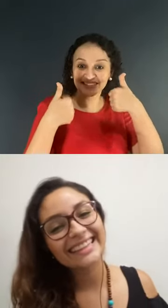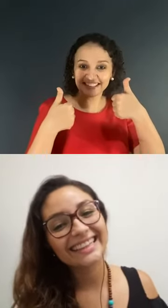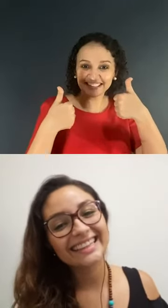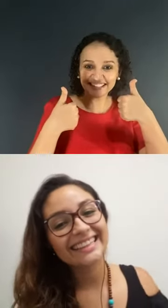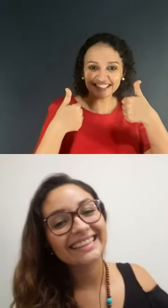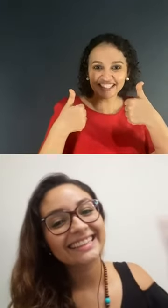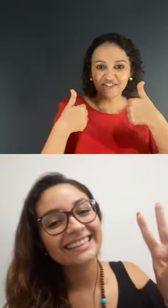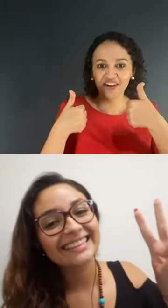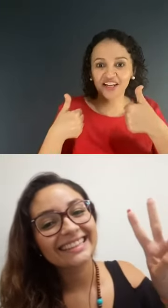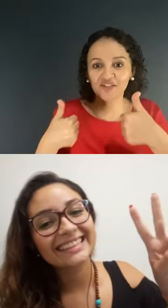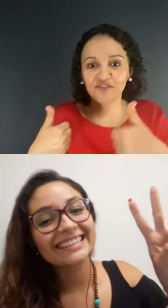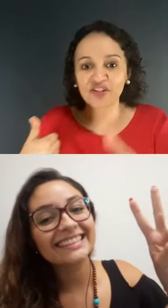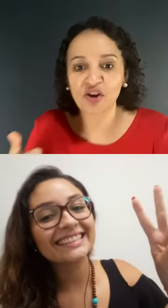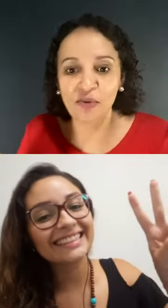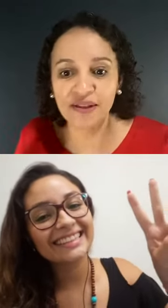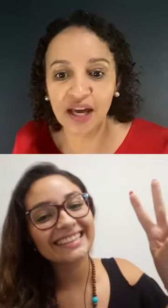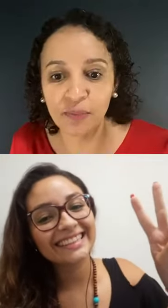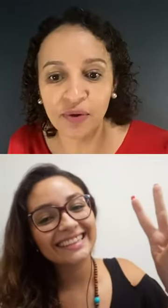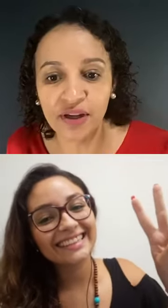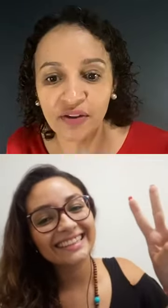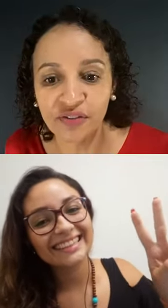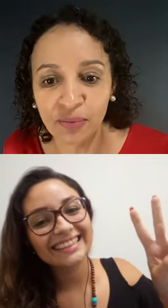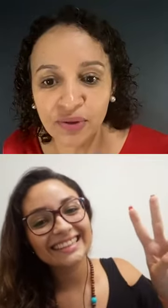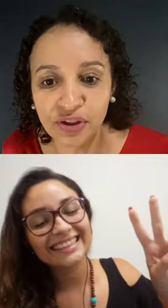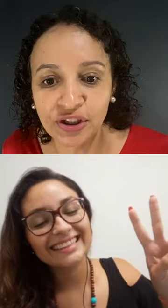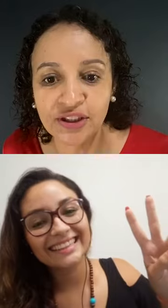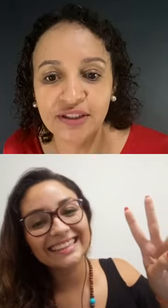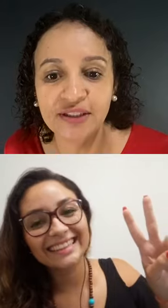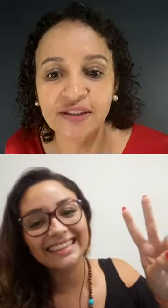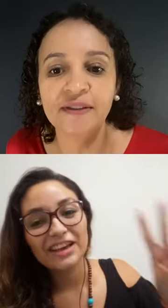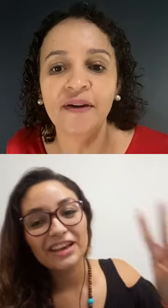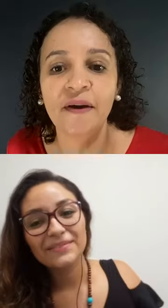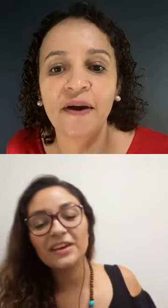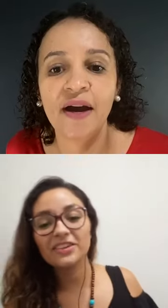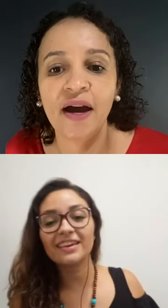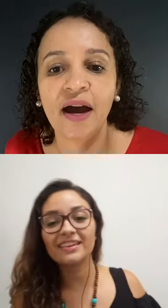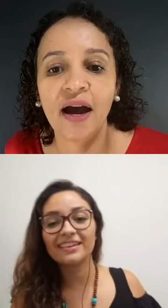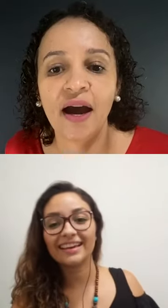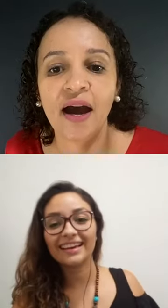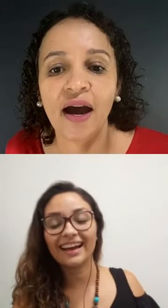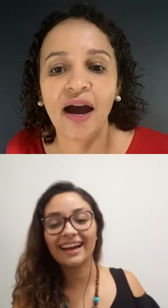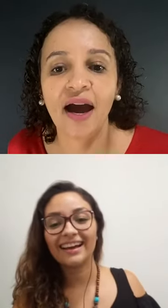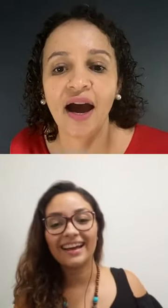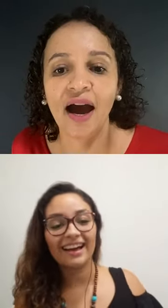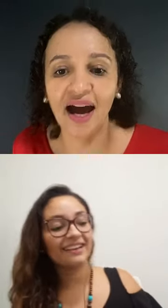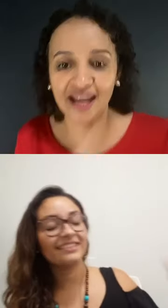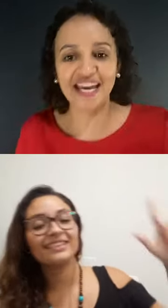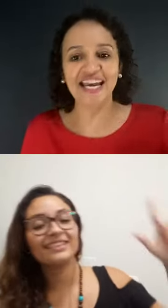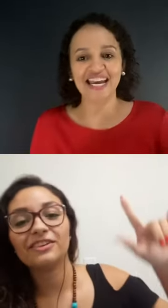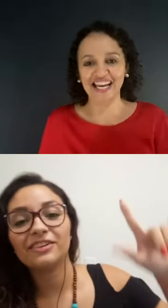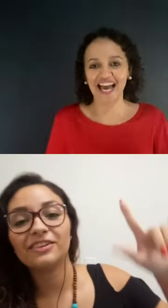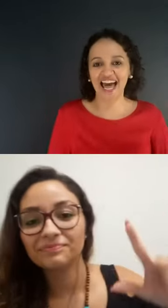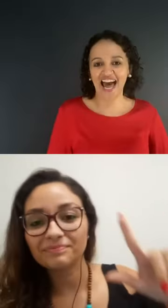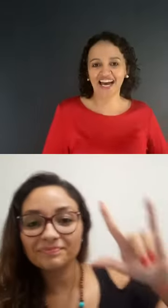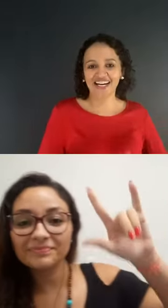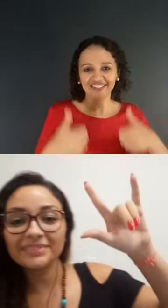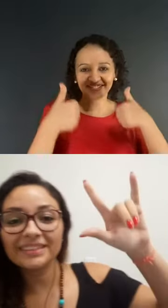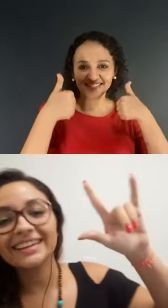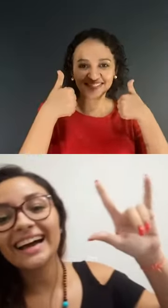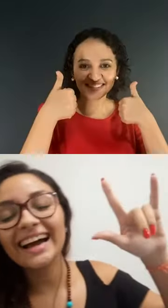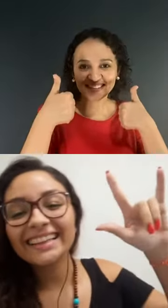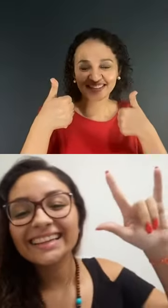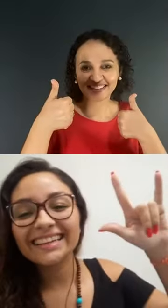print. Peraí que eu vou fechar o comentário um pouquinho. Só um minutinho. Fecha aí. Aí, Aí. olha lá.